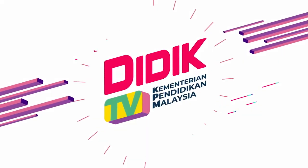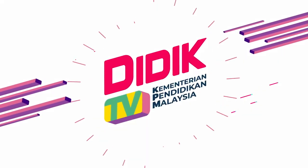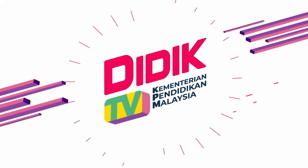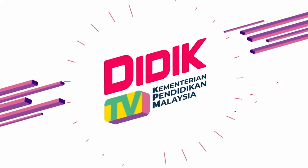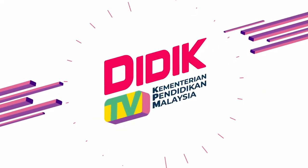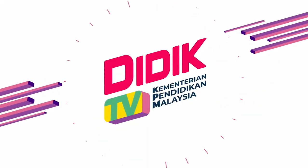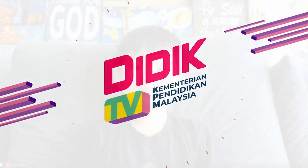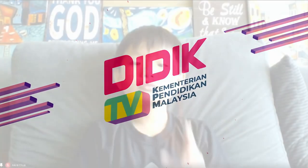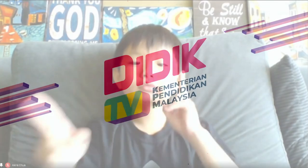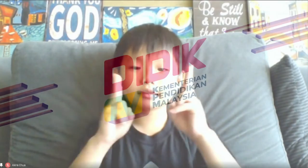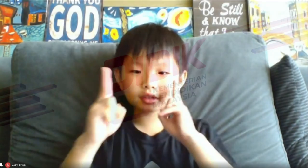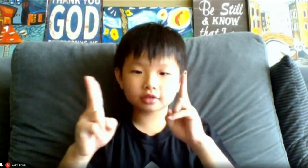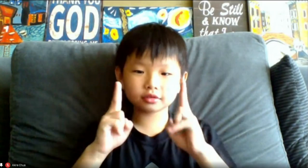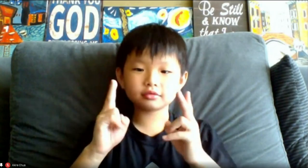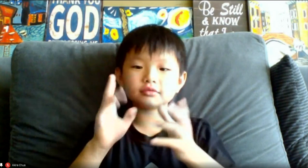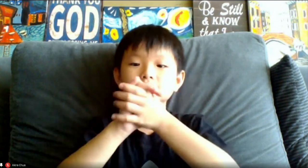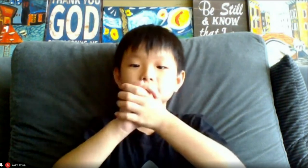JTV KPM.